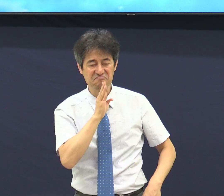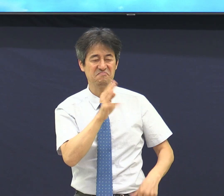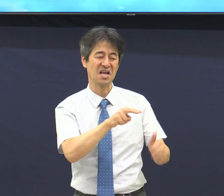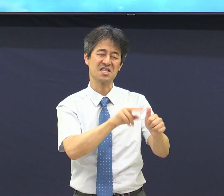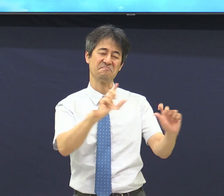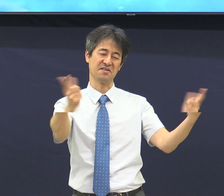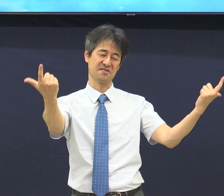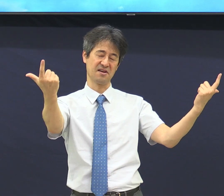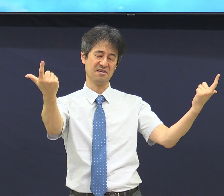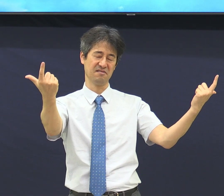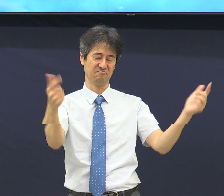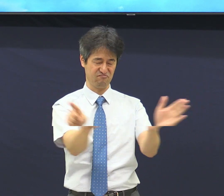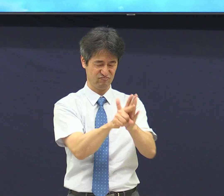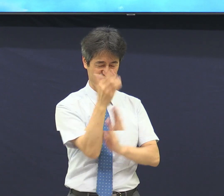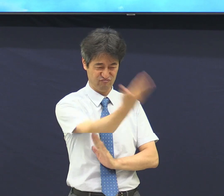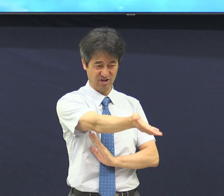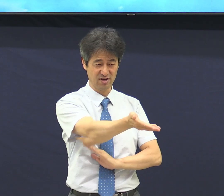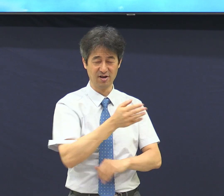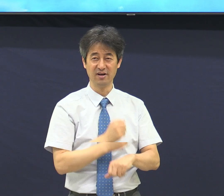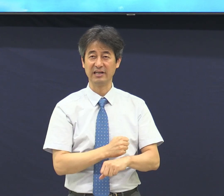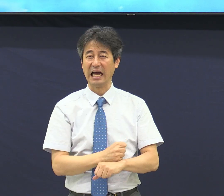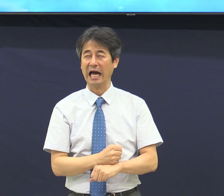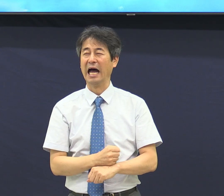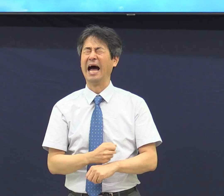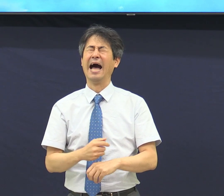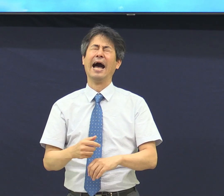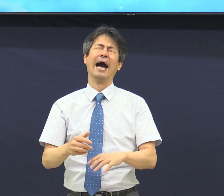데려올 것을 이야기합니다.